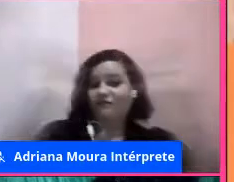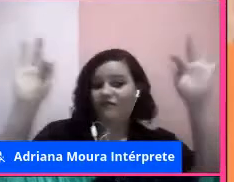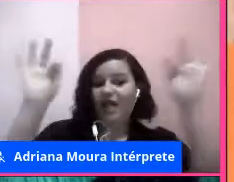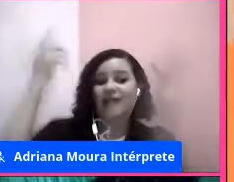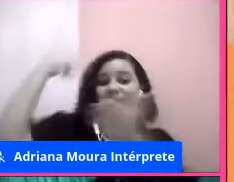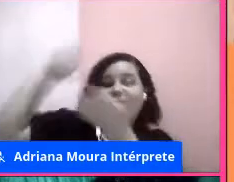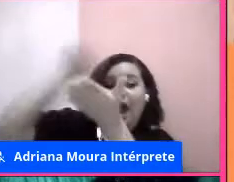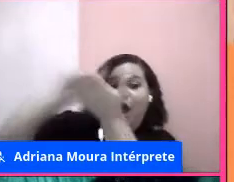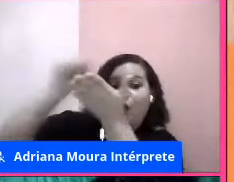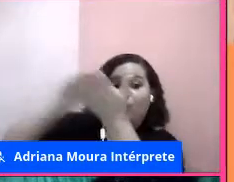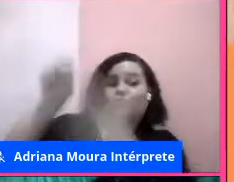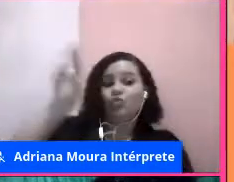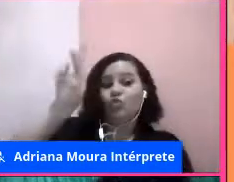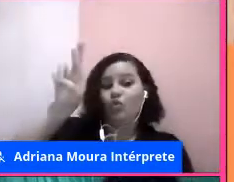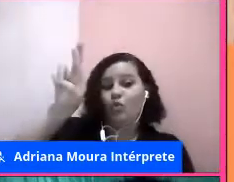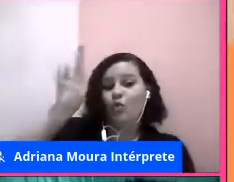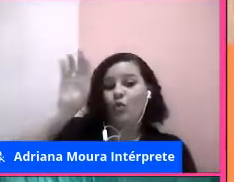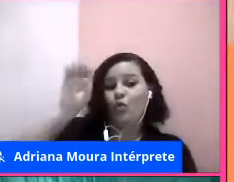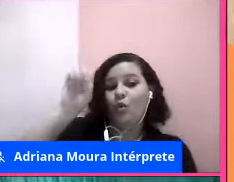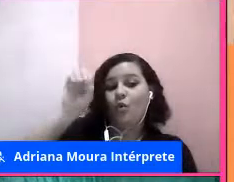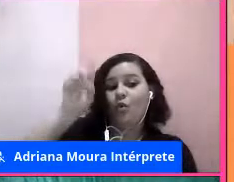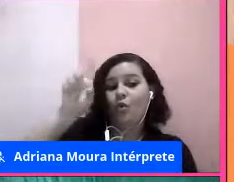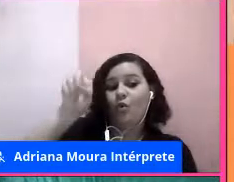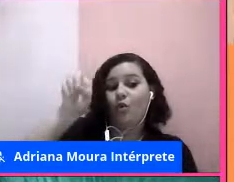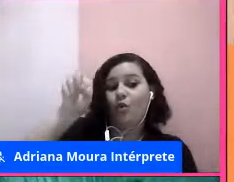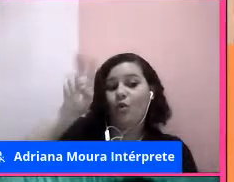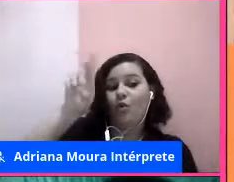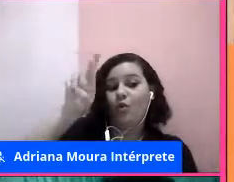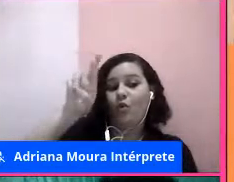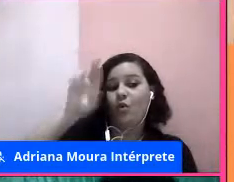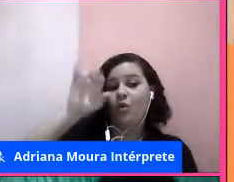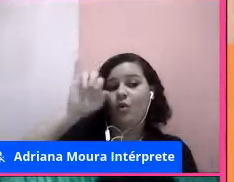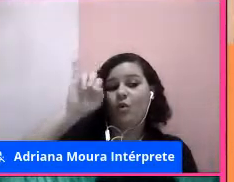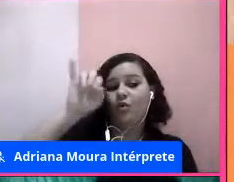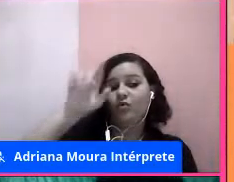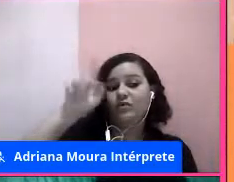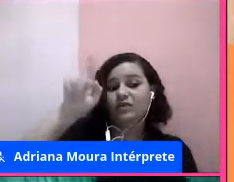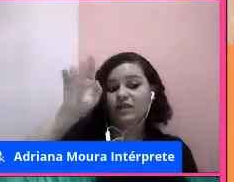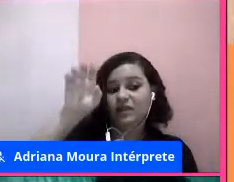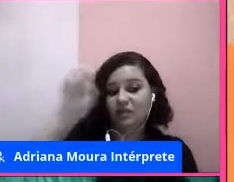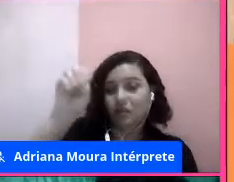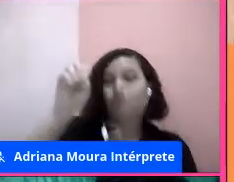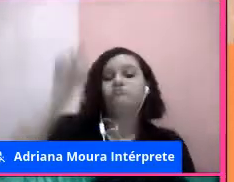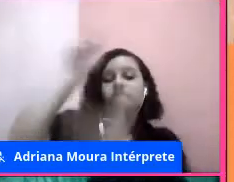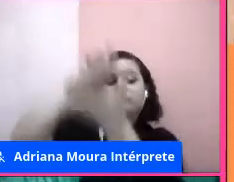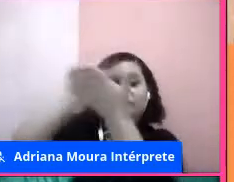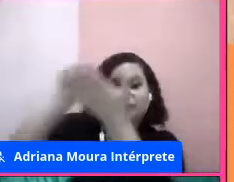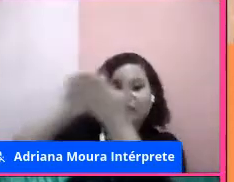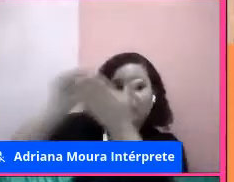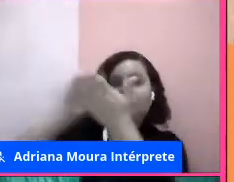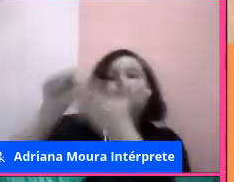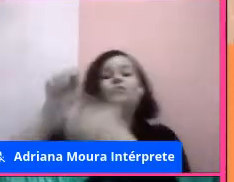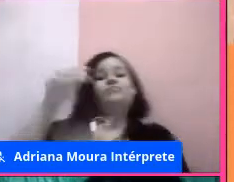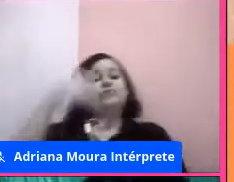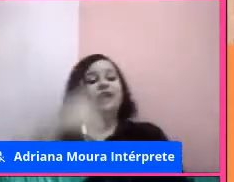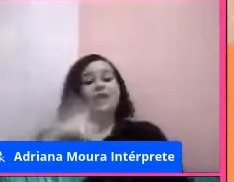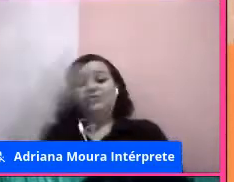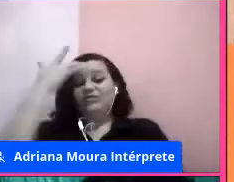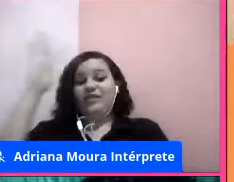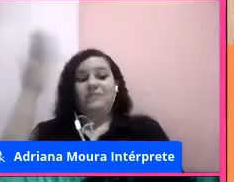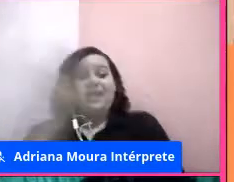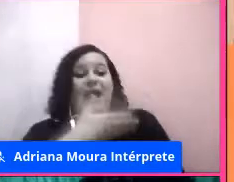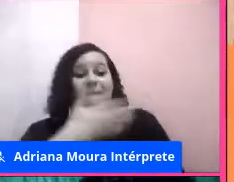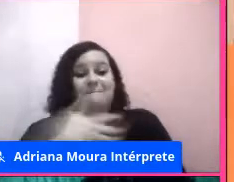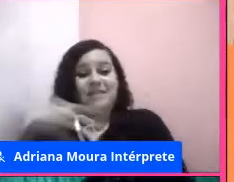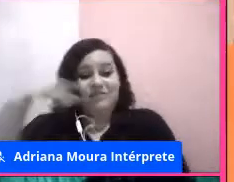fiquei sabendo hoje do Alexandre, que é uma pessoa que é um grande amigo dele, que é uma frase que eu